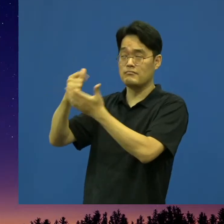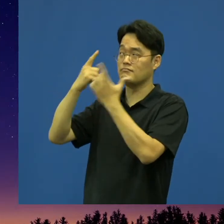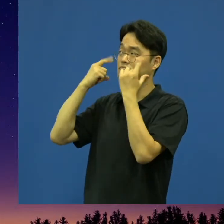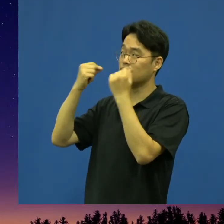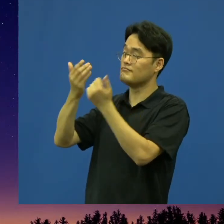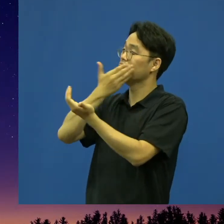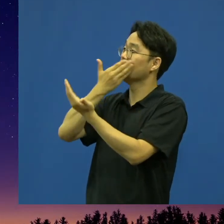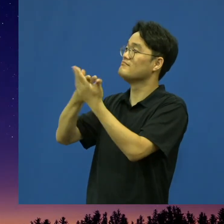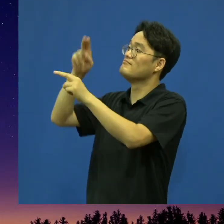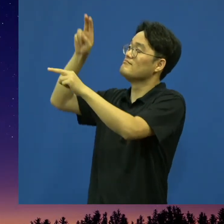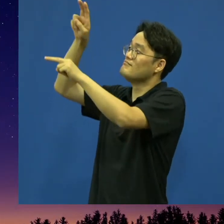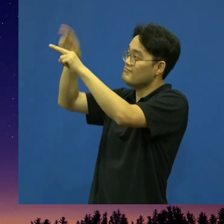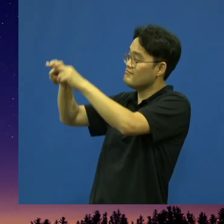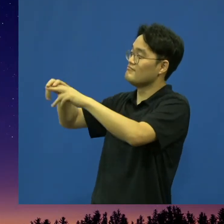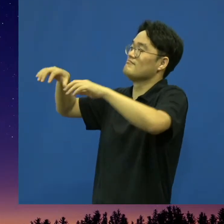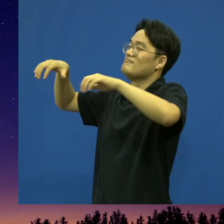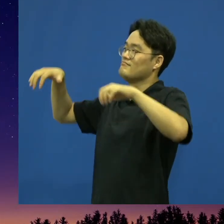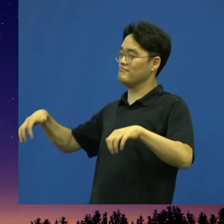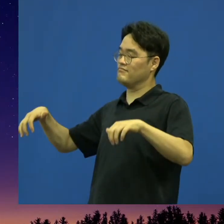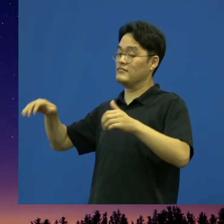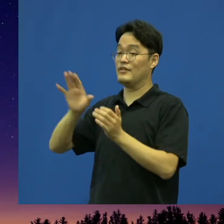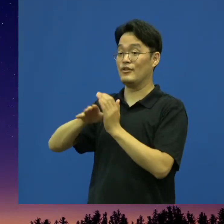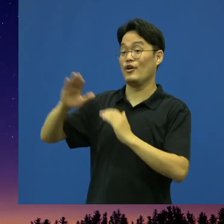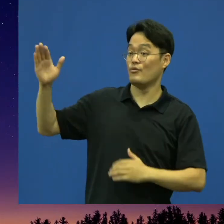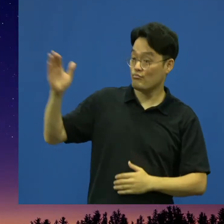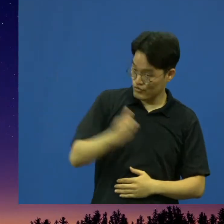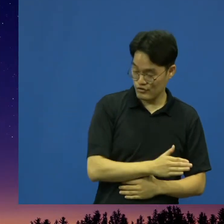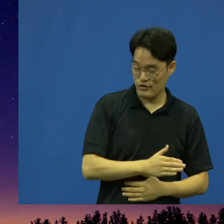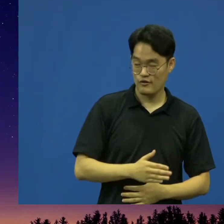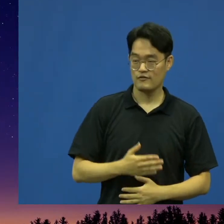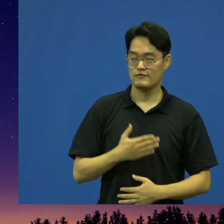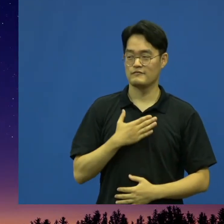것들이 딱 깨달아졌을 때부터 본격적으로